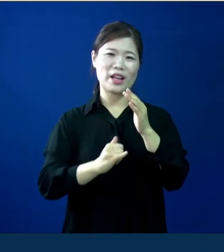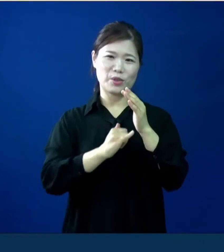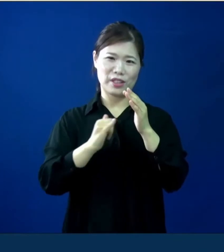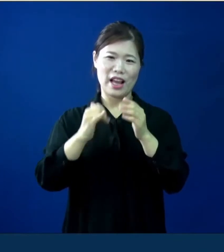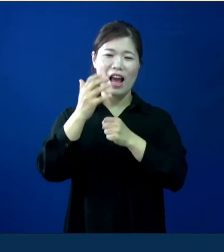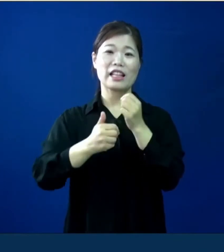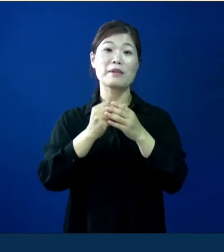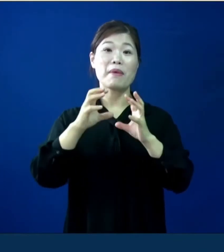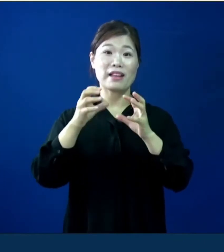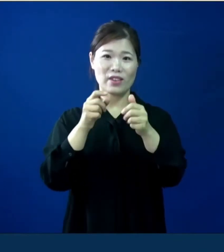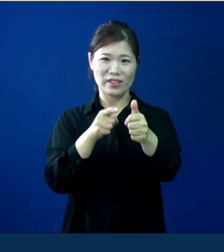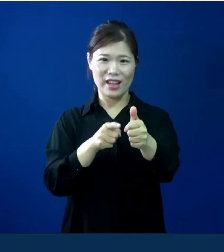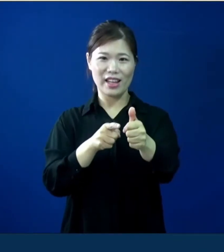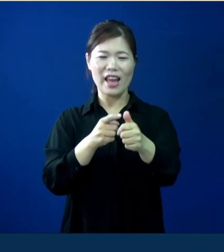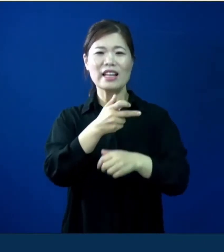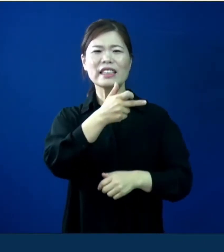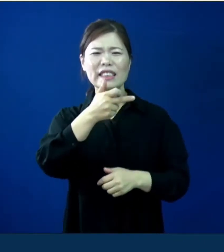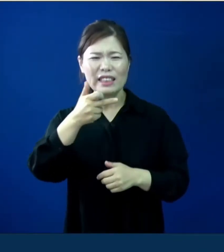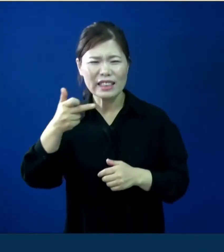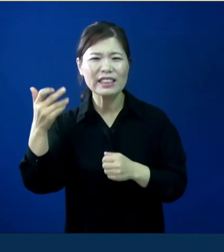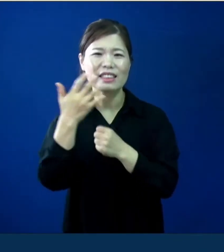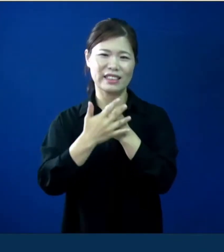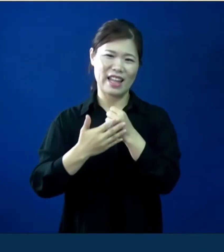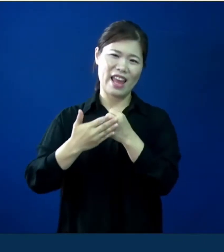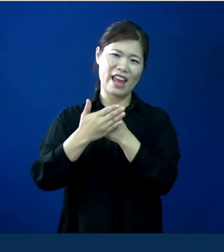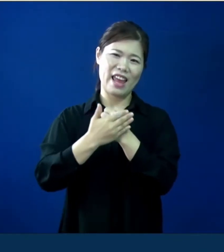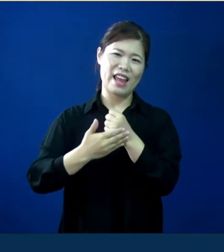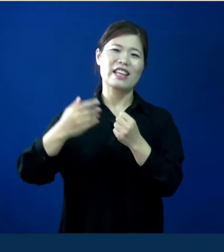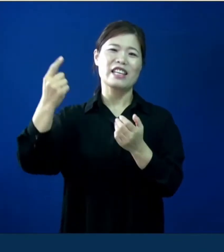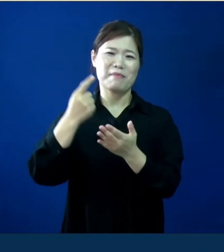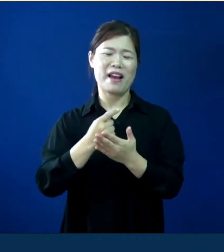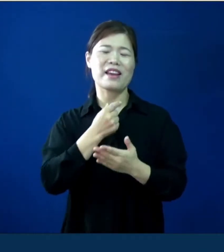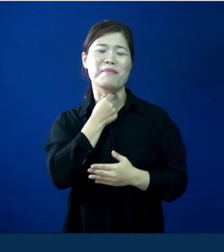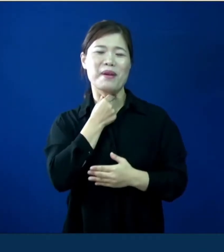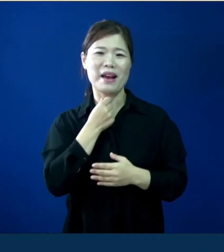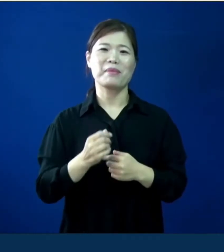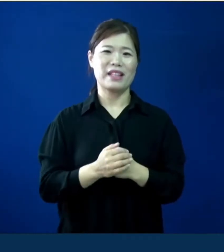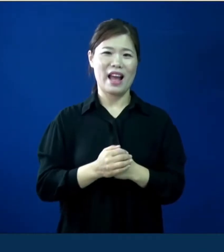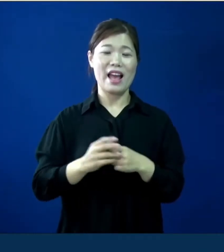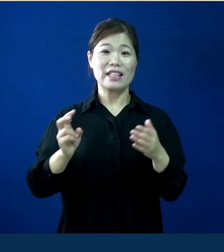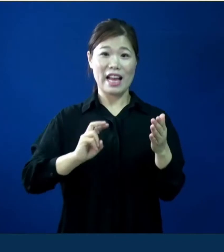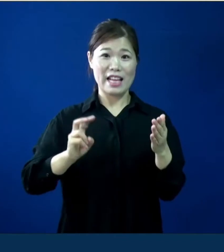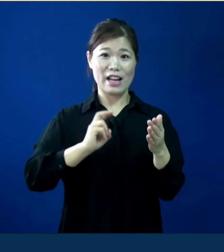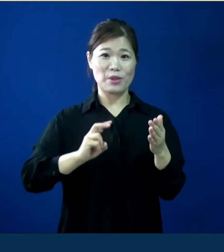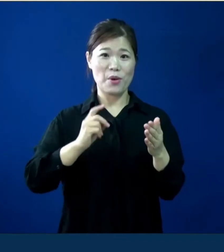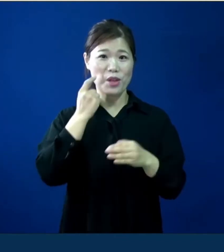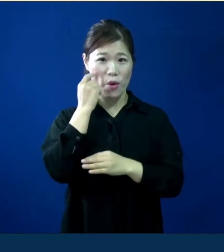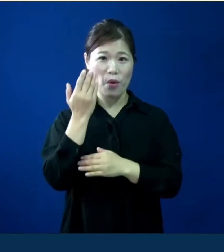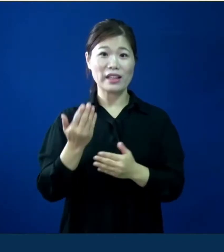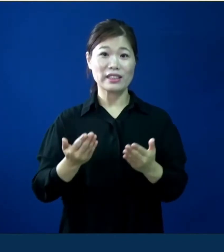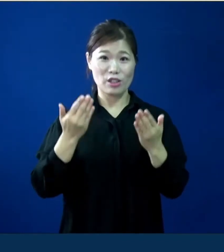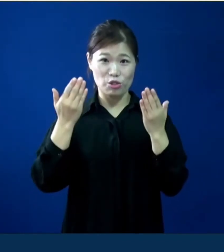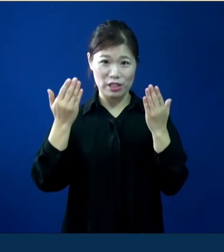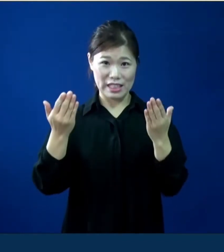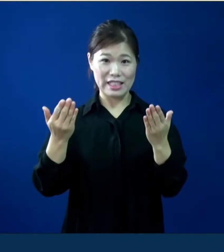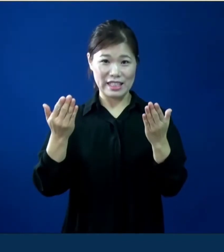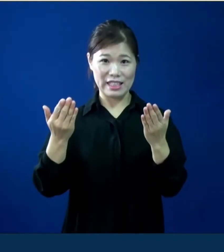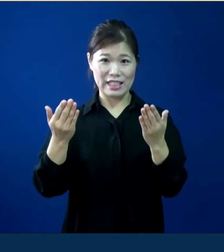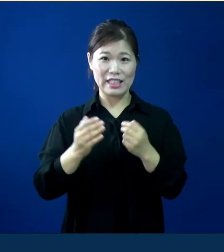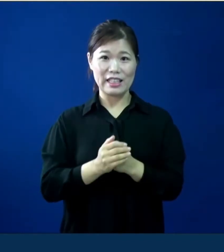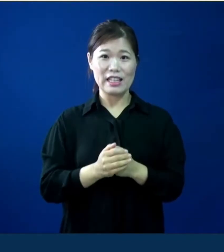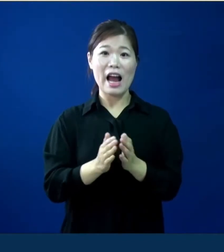백성들에게 큰 은혜 임하기를 소망합니다. 찬양으로 주님 앞에 영광 돌려주신